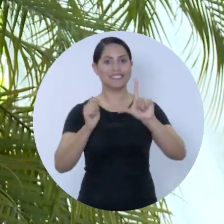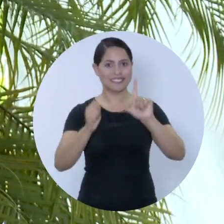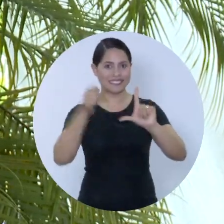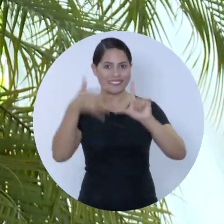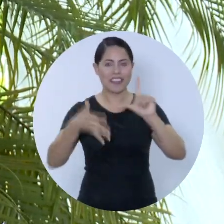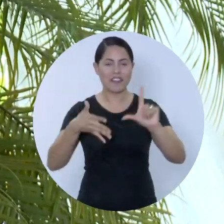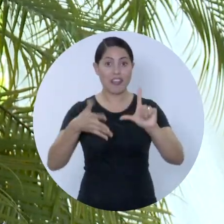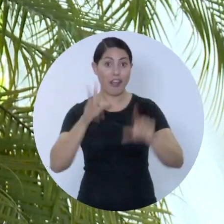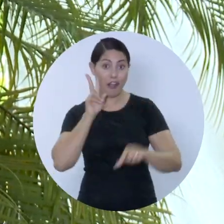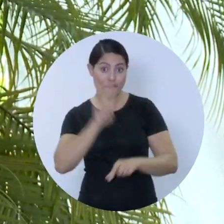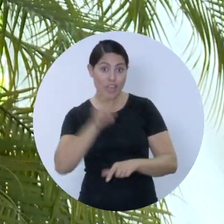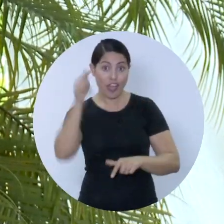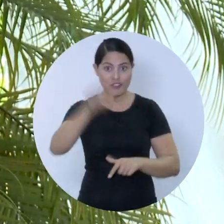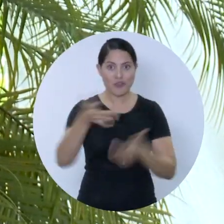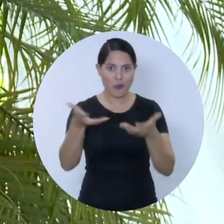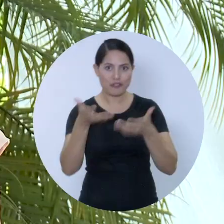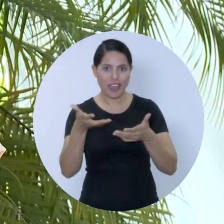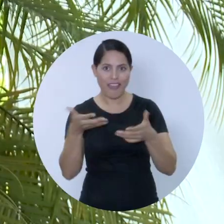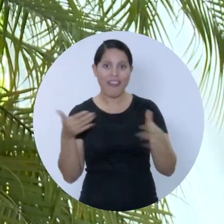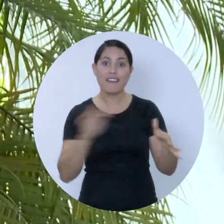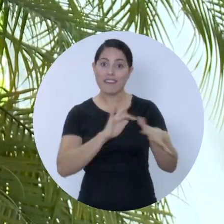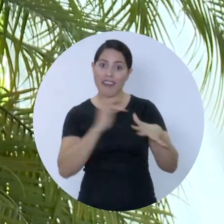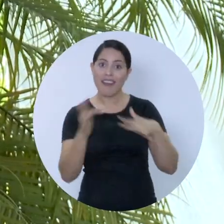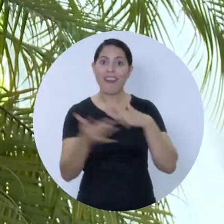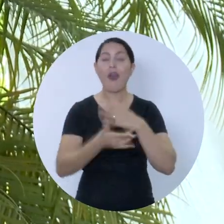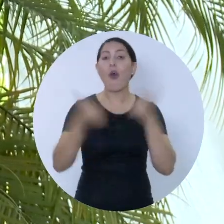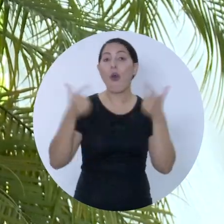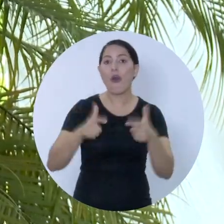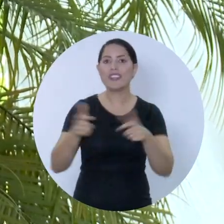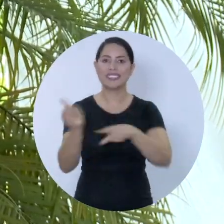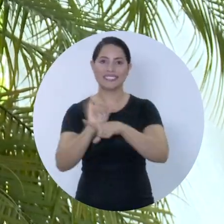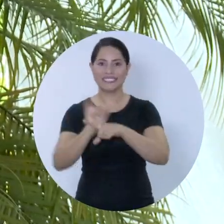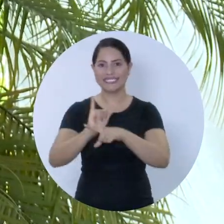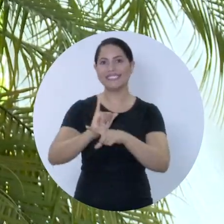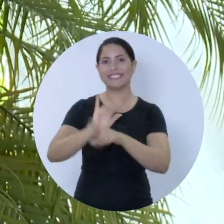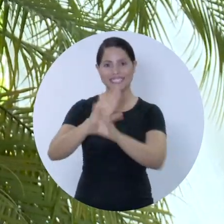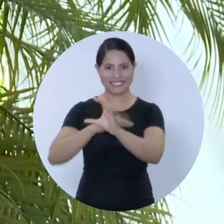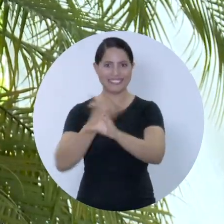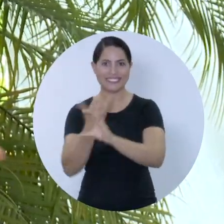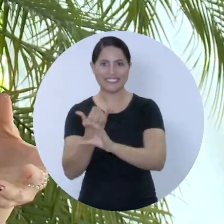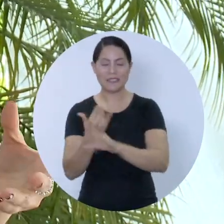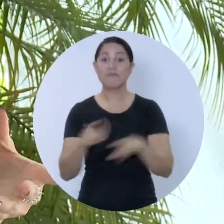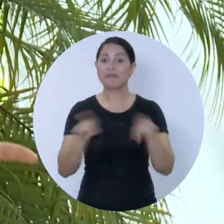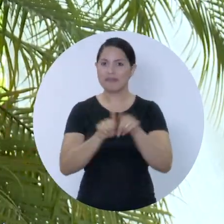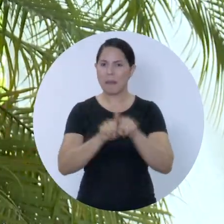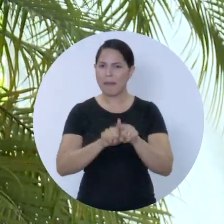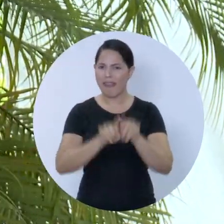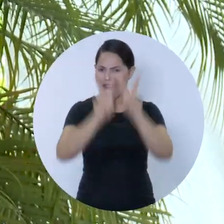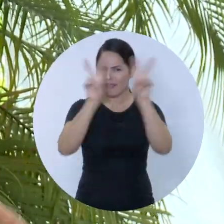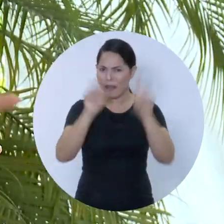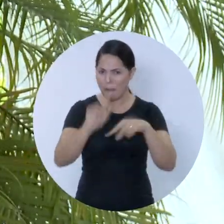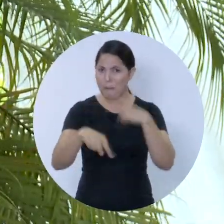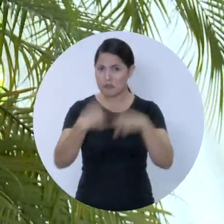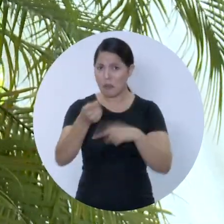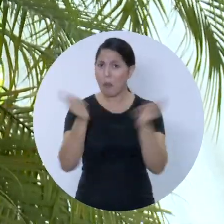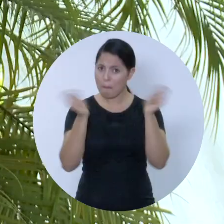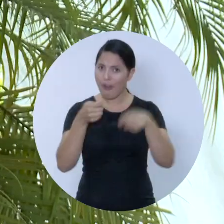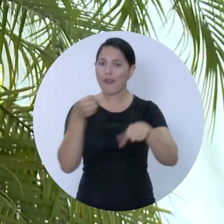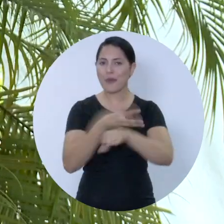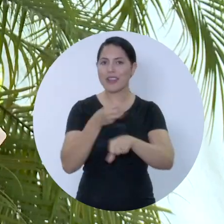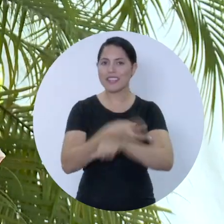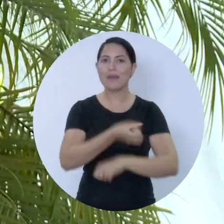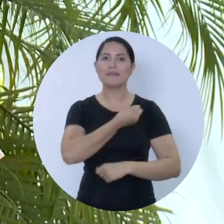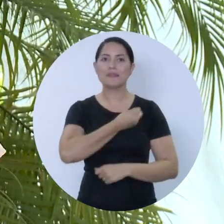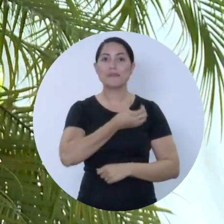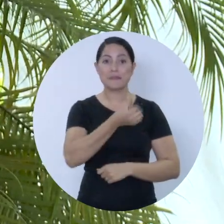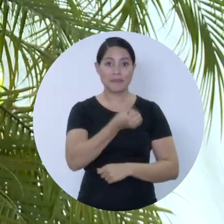todo este OAB Entrevista. Quer rever este programa? Corre na nossa página no YouTube. E se quiser sugerir um tema para os próximos,